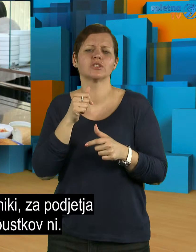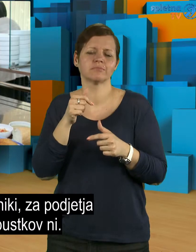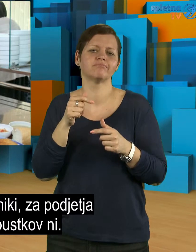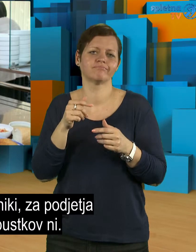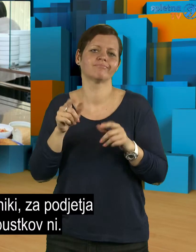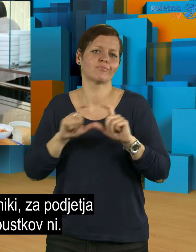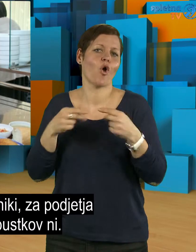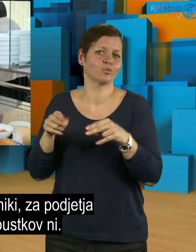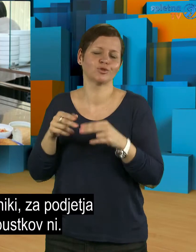ni.